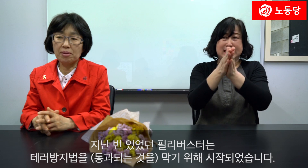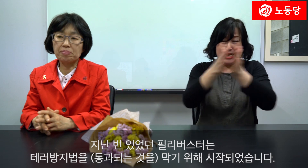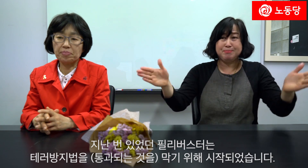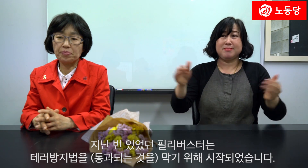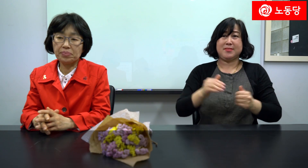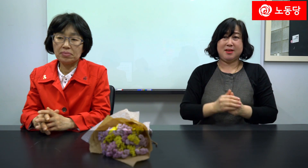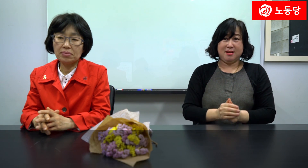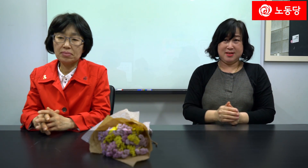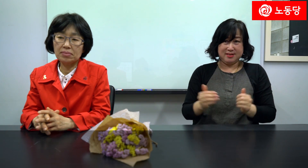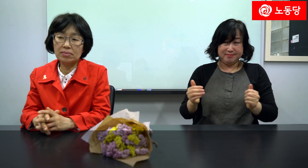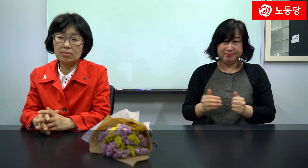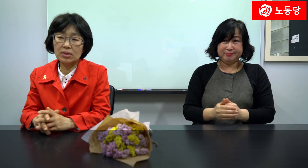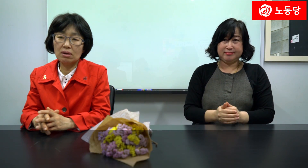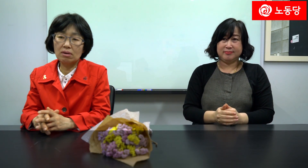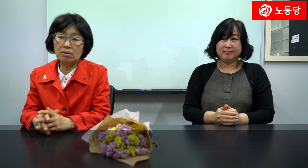시작되었습니다.